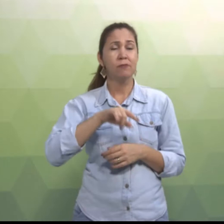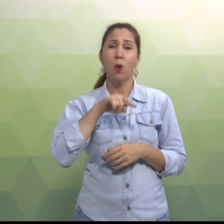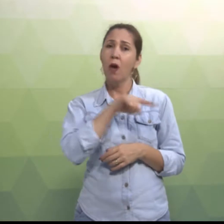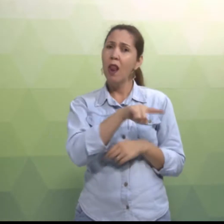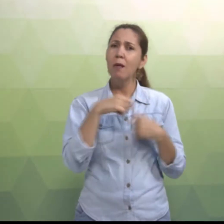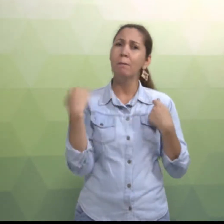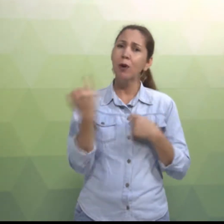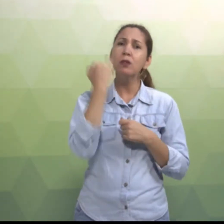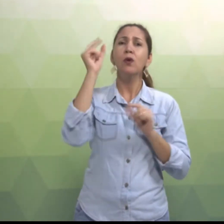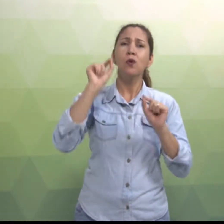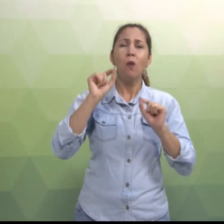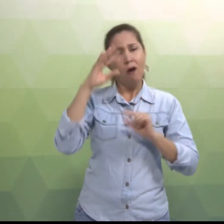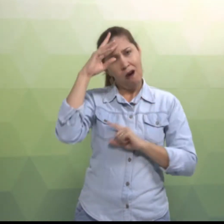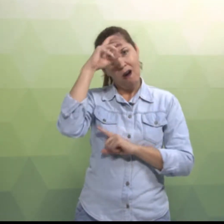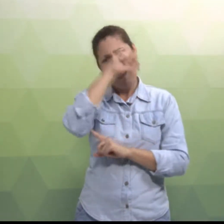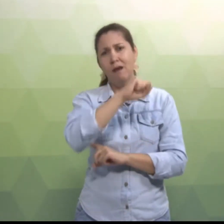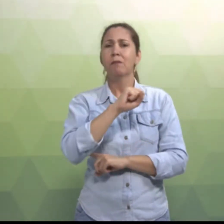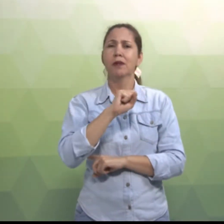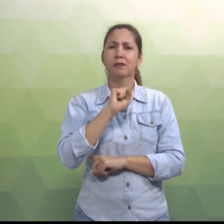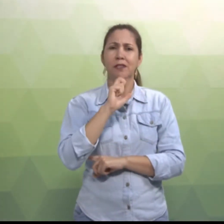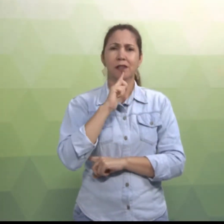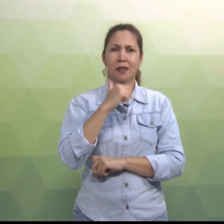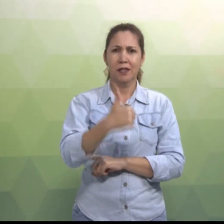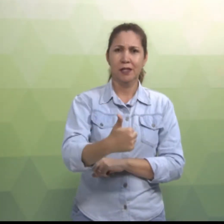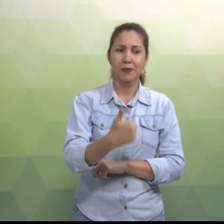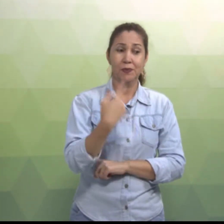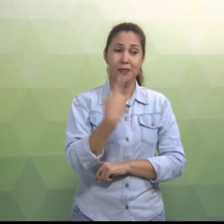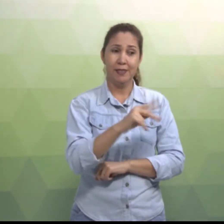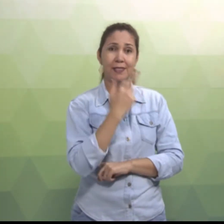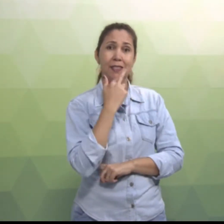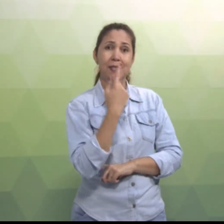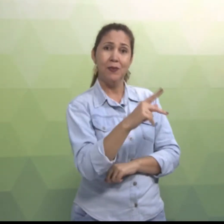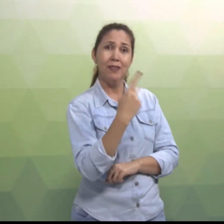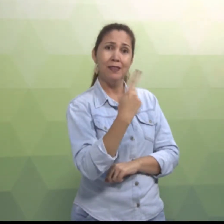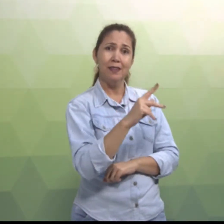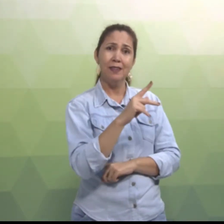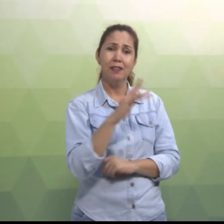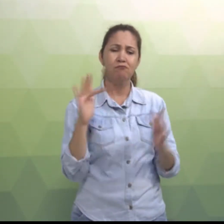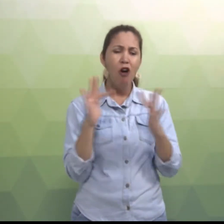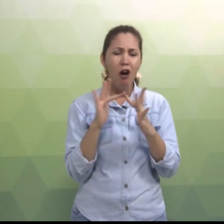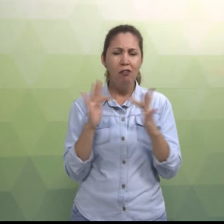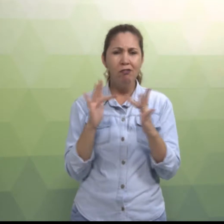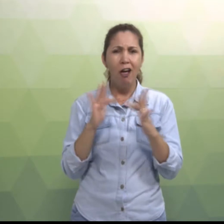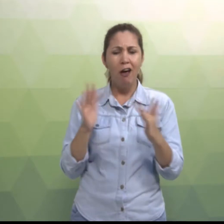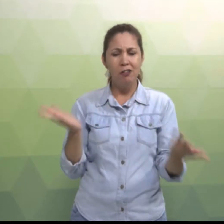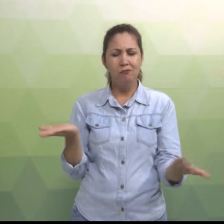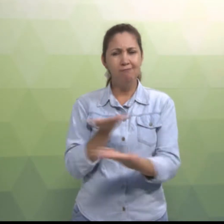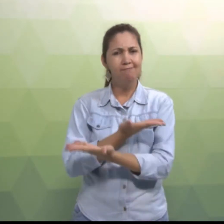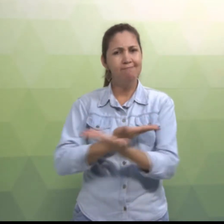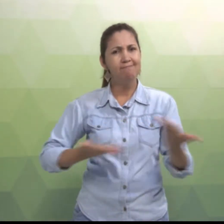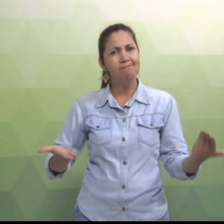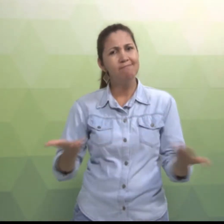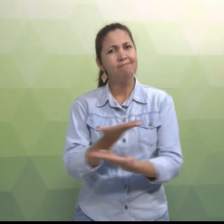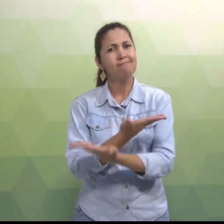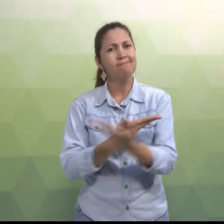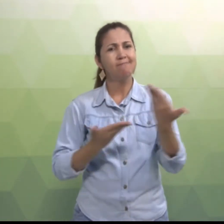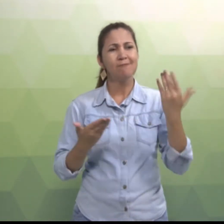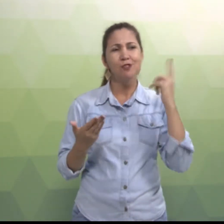os espaços. Então, por isso, ele tem que aprender a sua primeira língua, a L1, por meio de contato e interação com